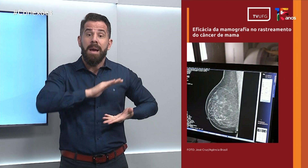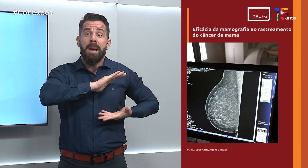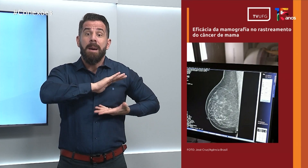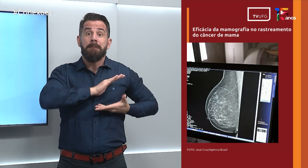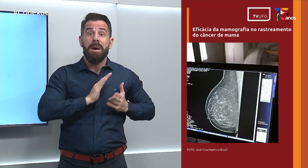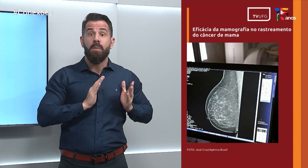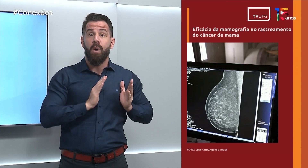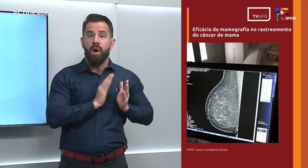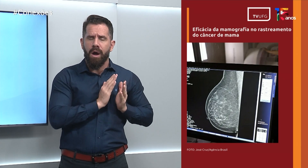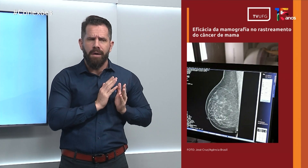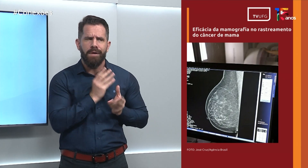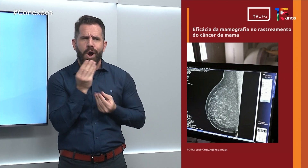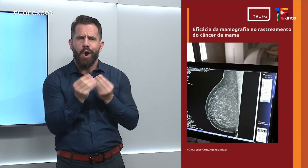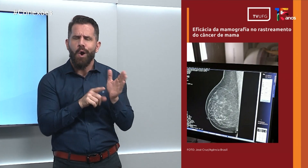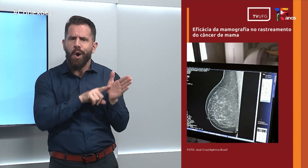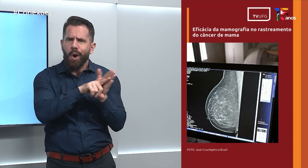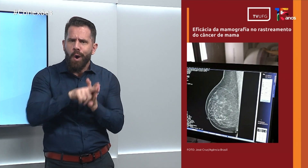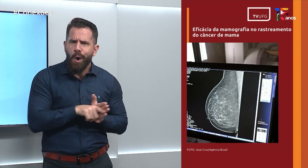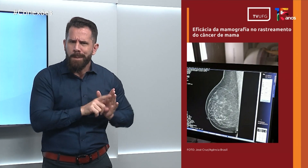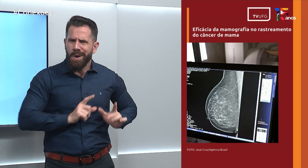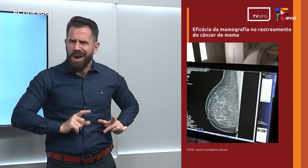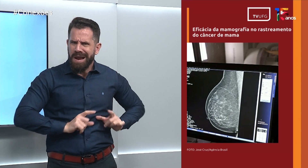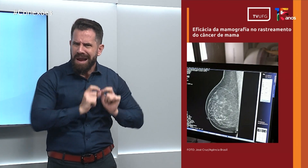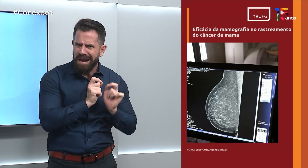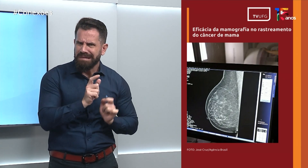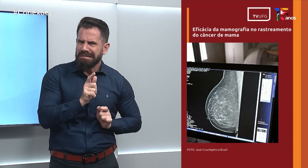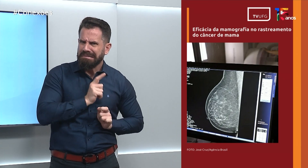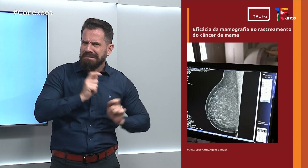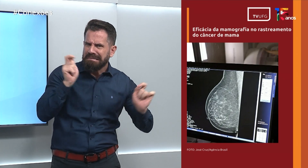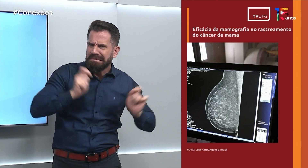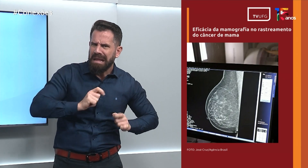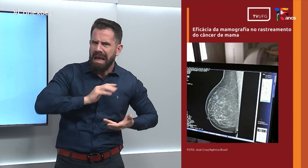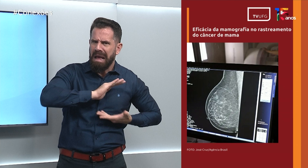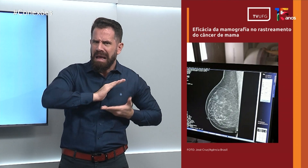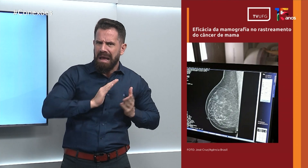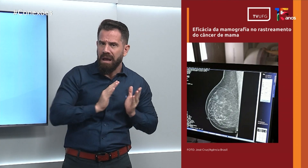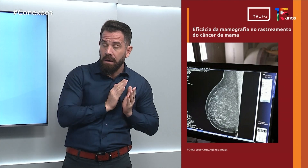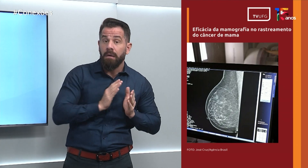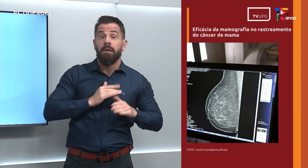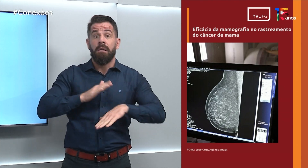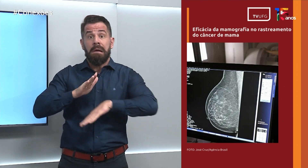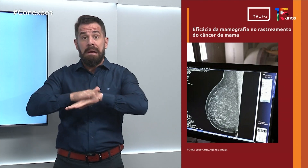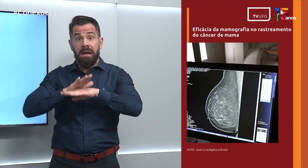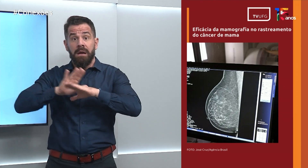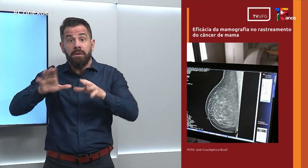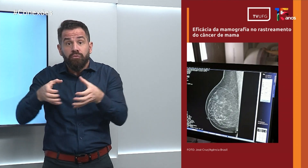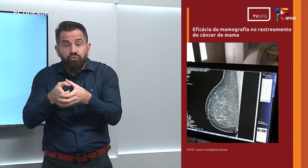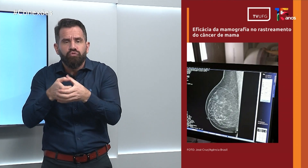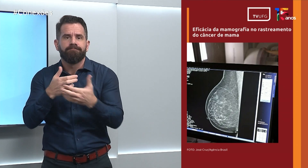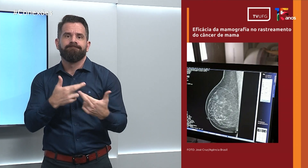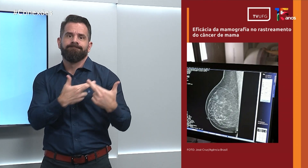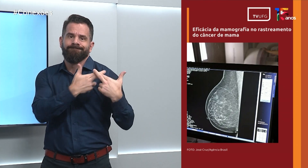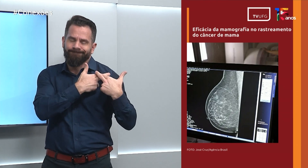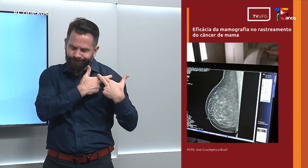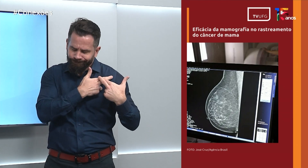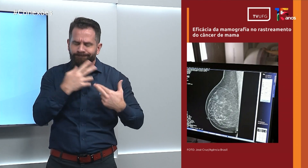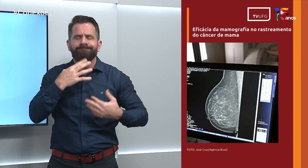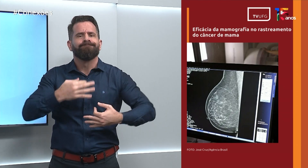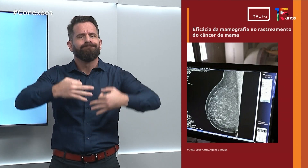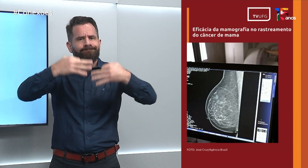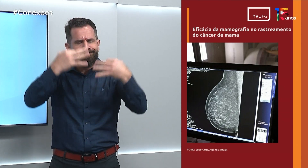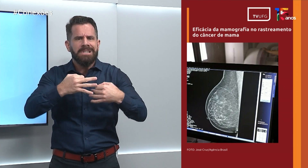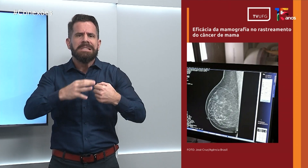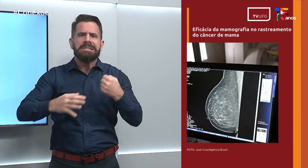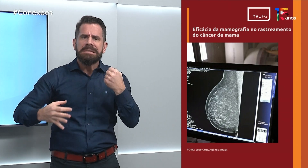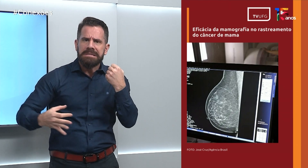de mama, o Colégio Brasileiro de Radiologia e Diagnóstico por Imagem reafirma a segurança e